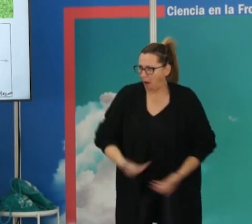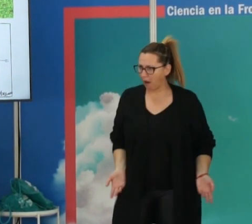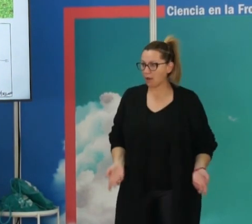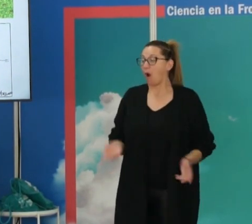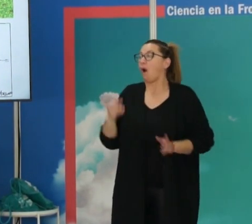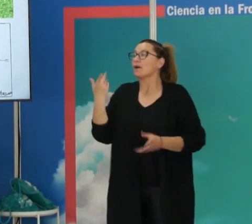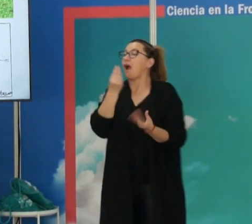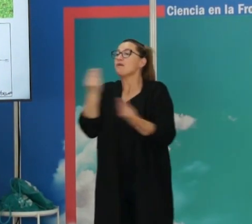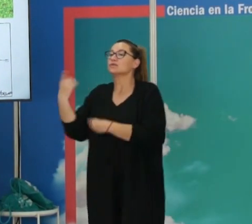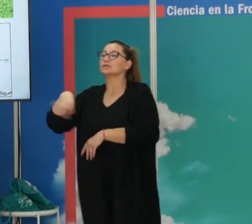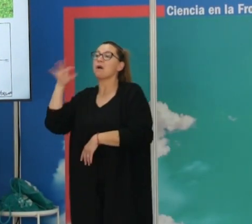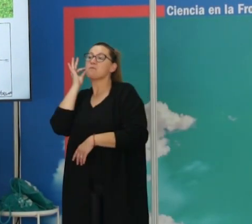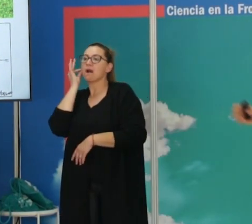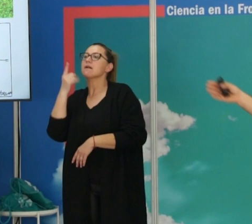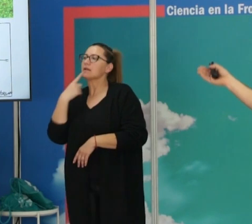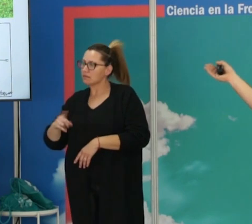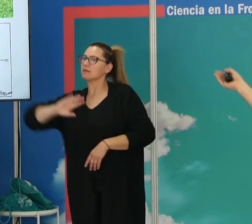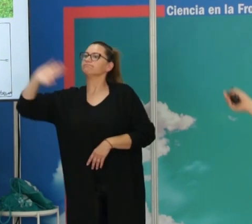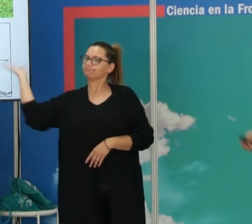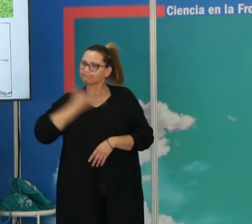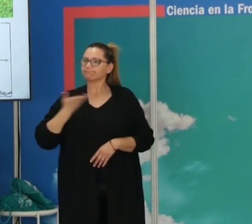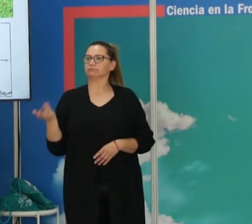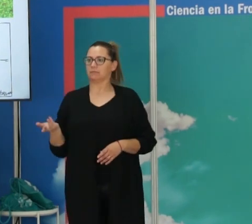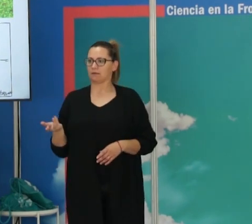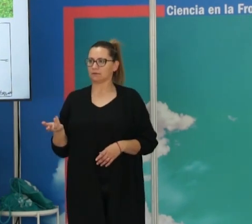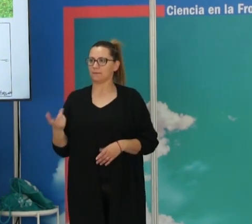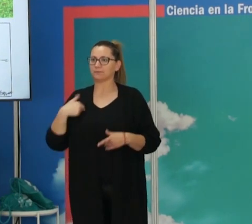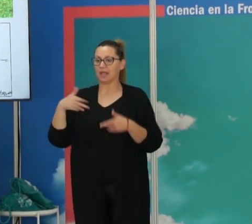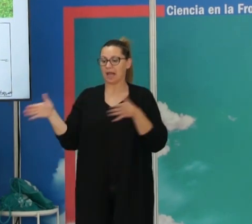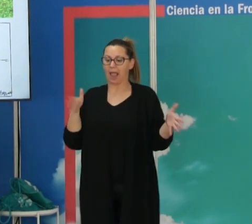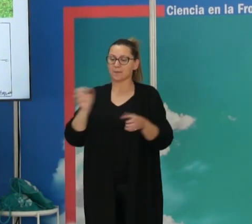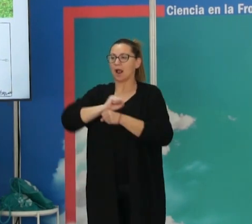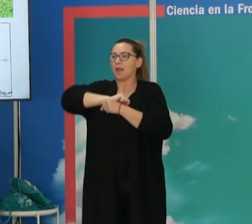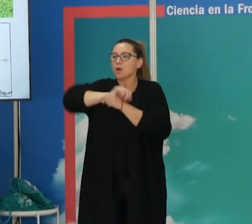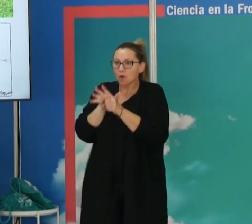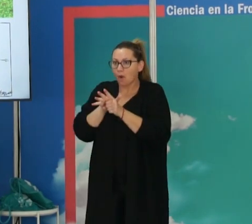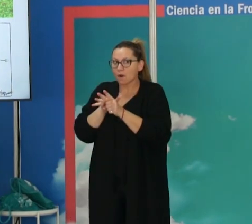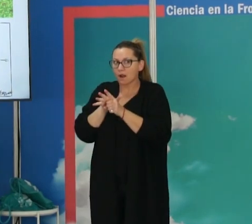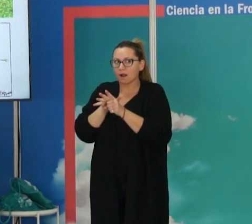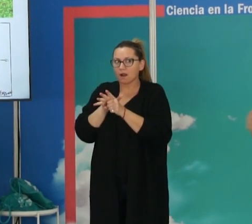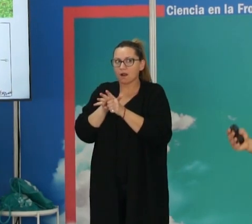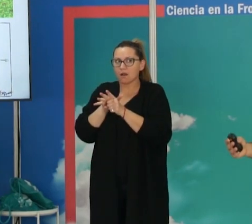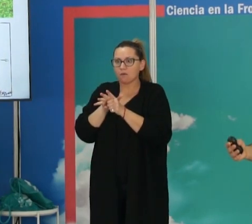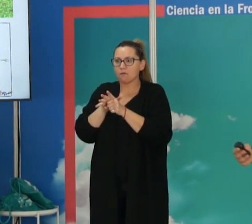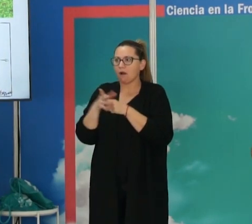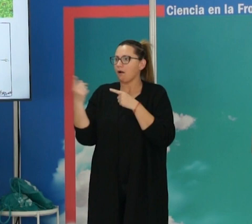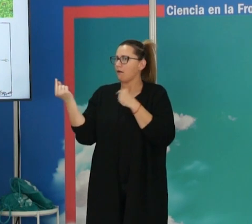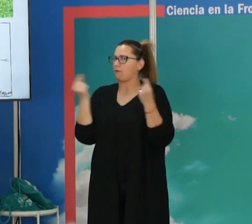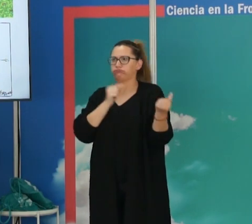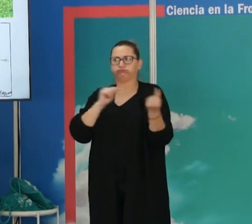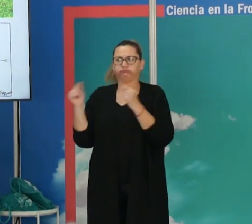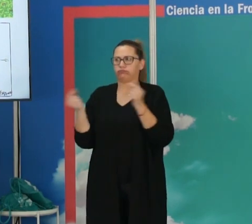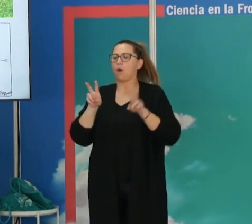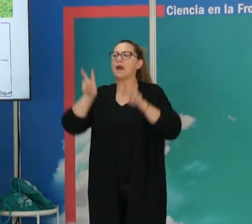mujeres dicen padecerla. Cuando luego, por supuesto, en la época del COVID hemos tenido muchísimos debates acerca de